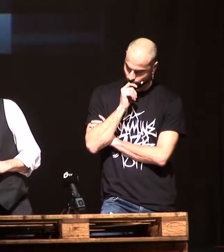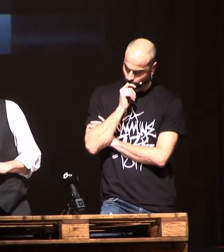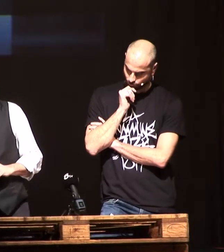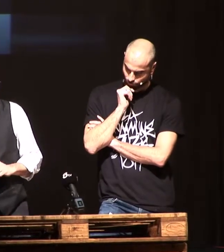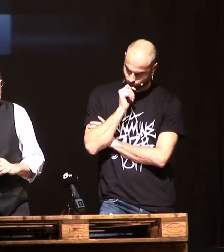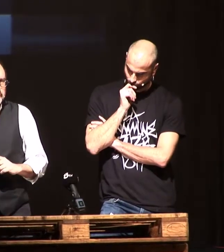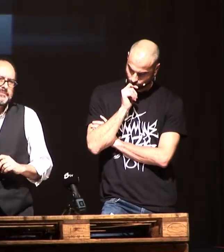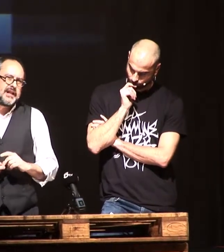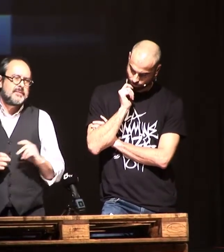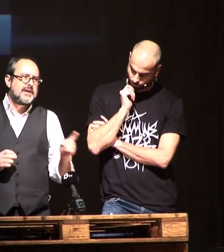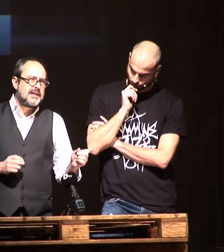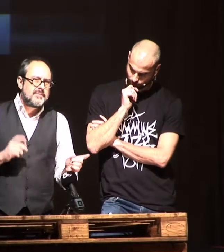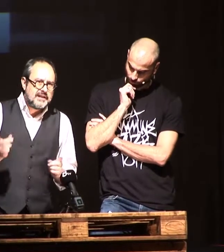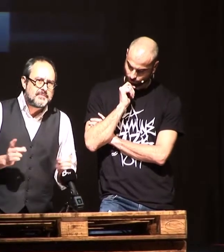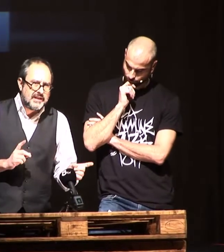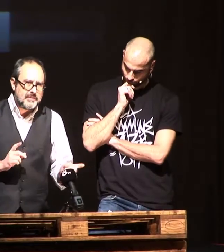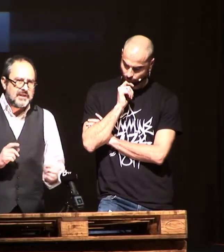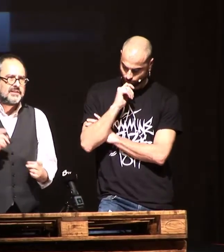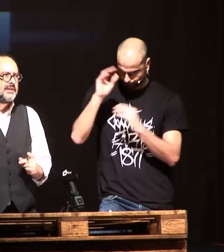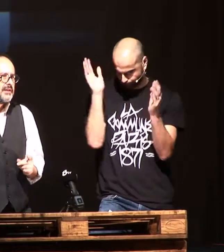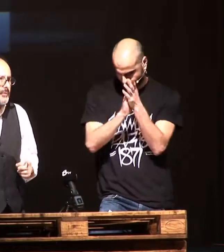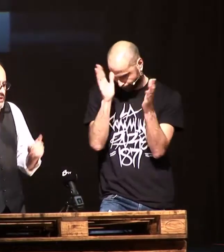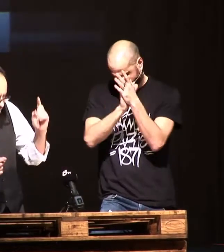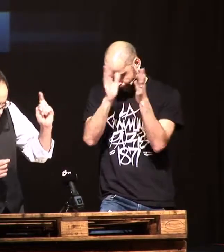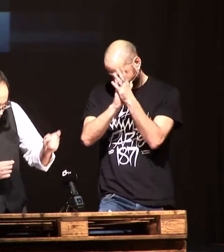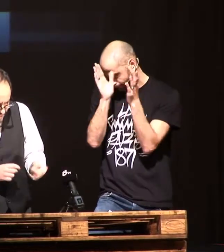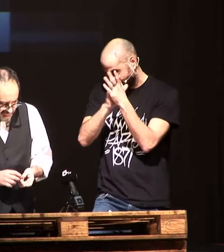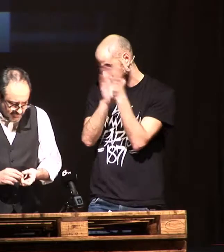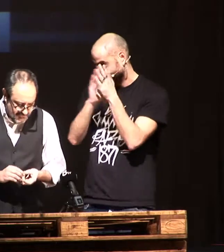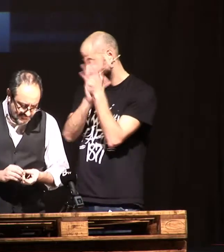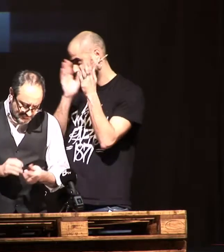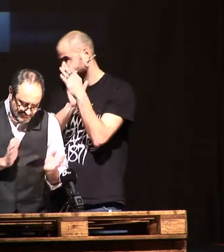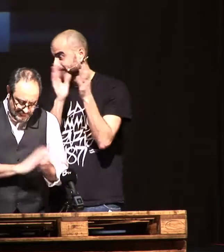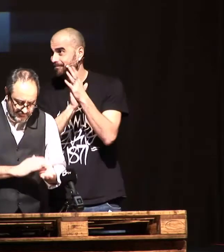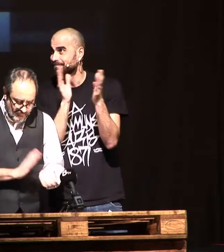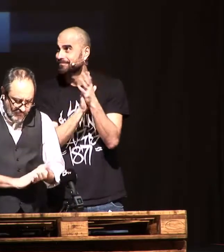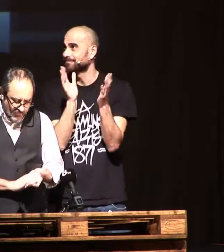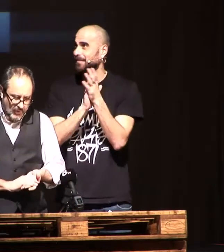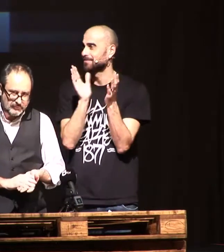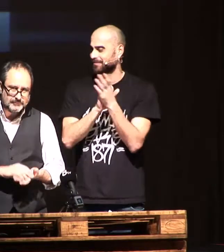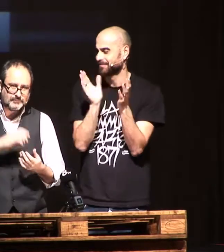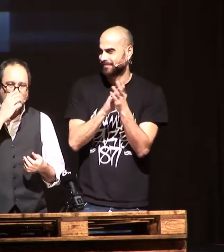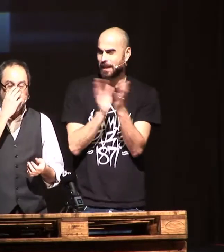no esperarem a Frankfurt, ni esperarem a Madrid, mani qui mani a Madrid, ni a Brussel·les, ni a Frankfurt.